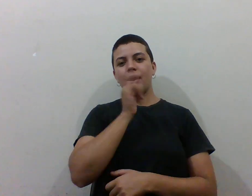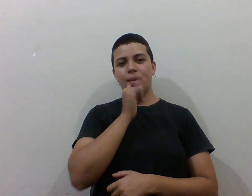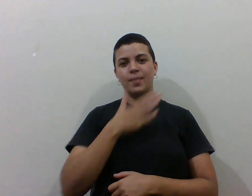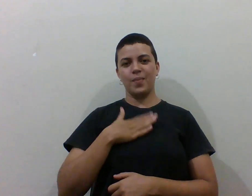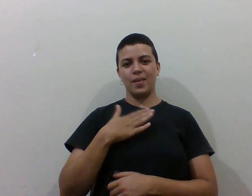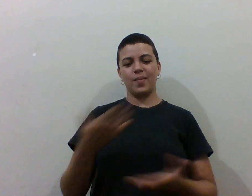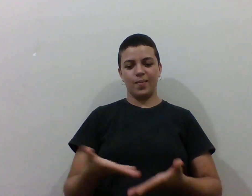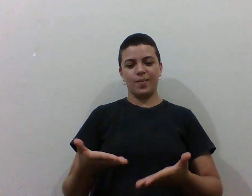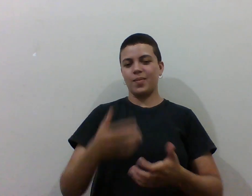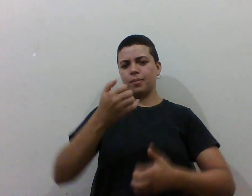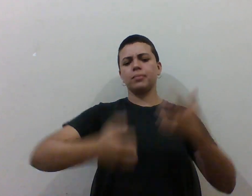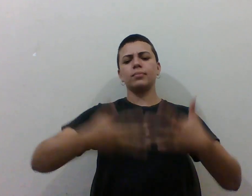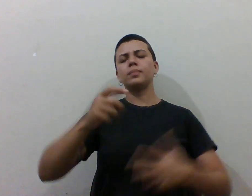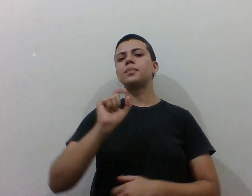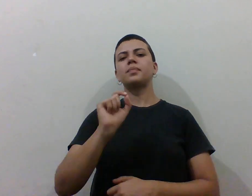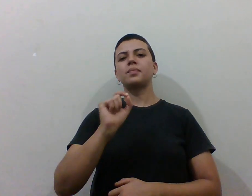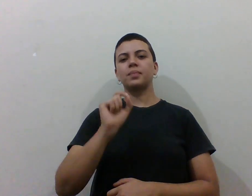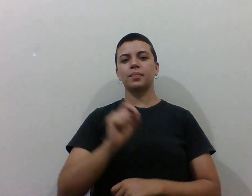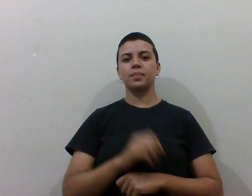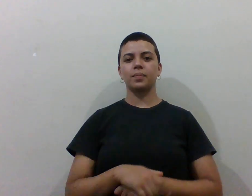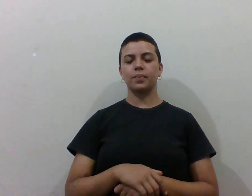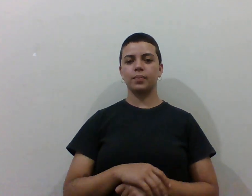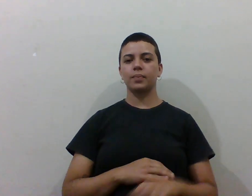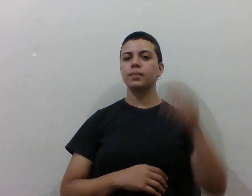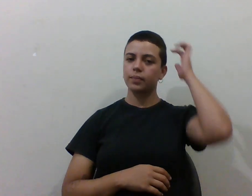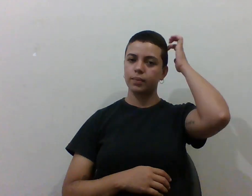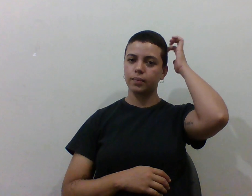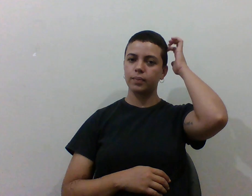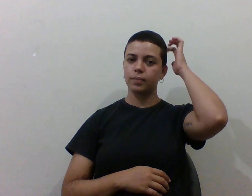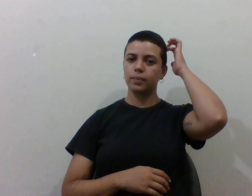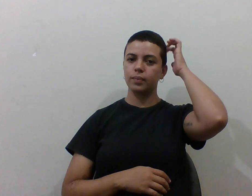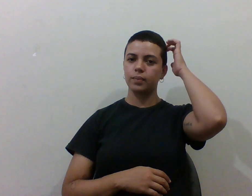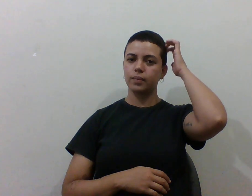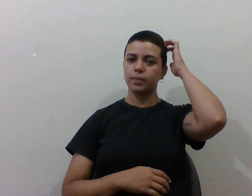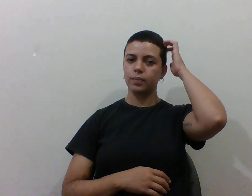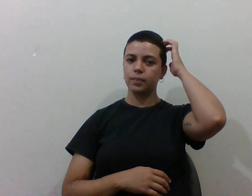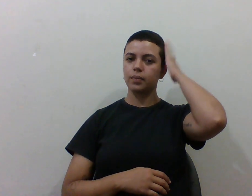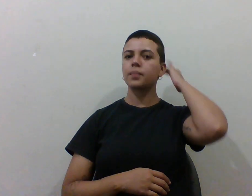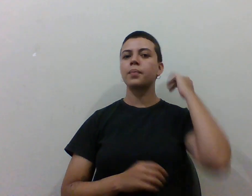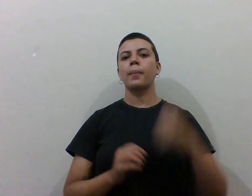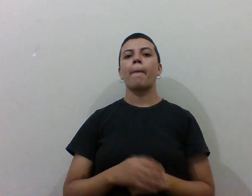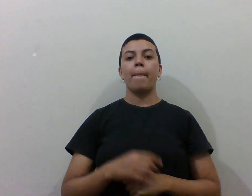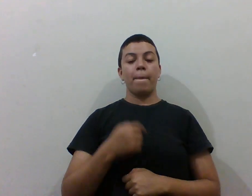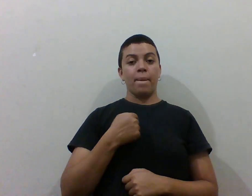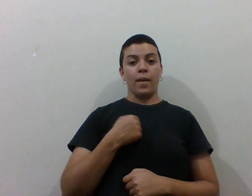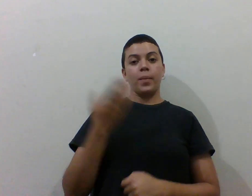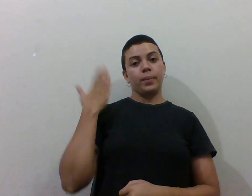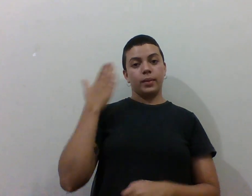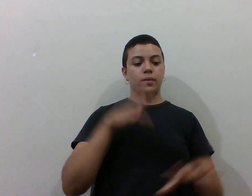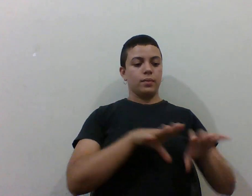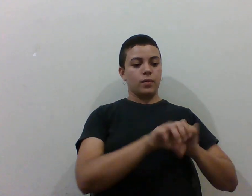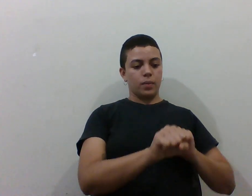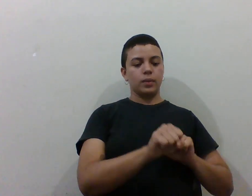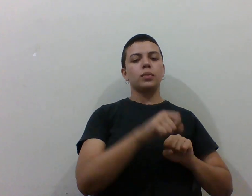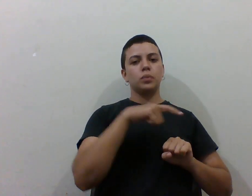considerando essa distinção entre a formação que eu tive e a formação que eu preciso dar para os meus docentes como é que a gente